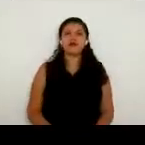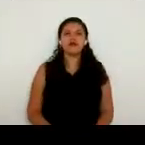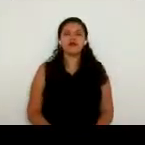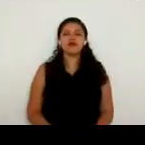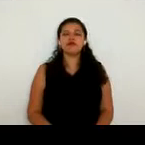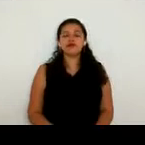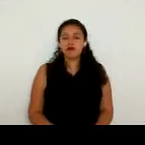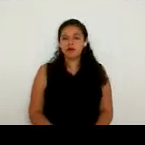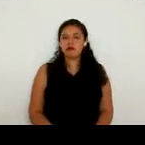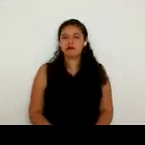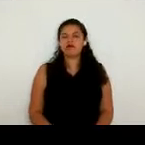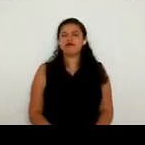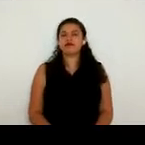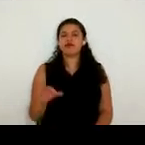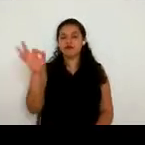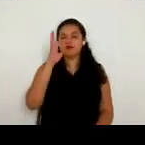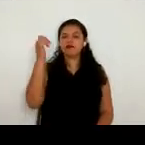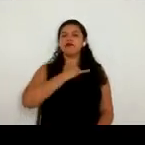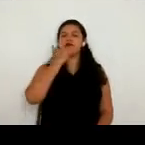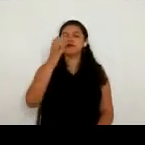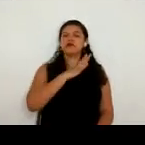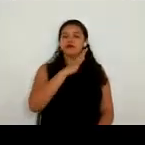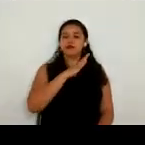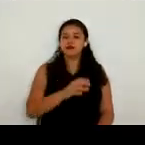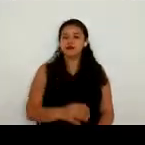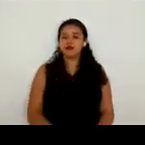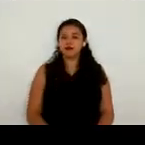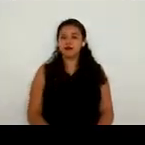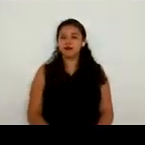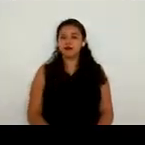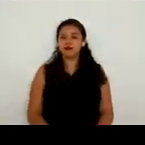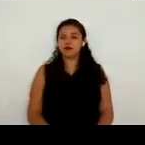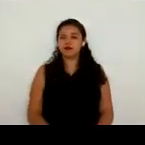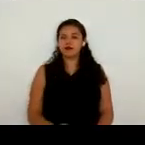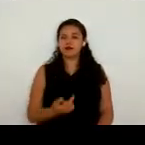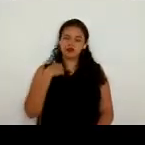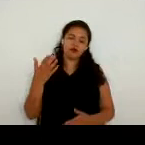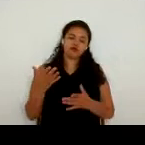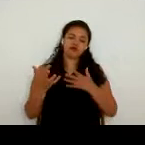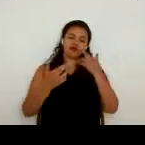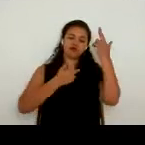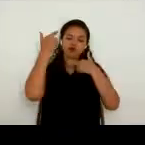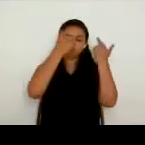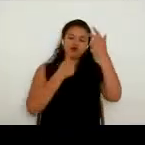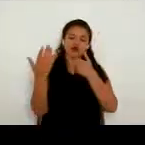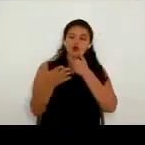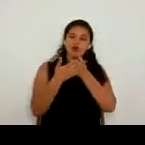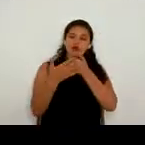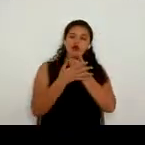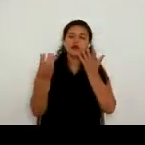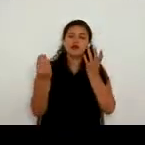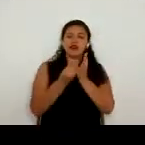seguramente hay un error ahí pero bueno lo reviso lo retomamos la próxima excepción